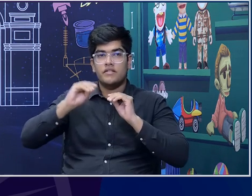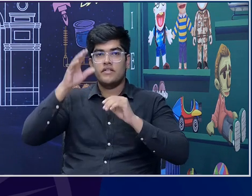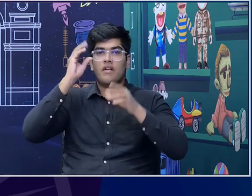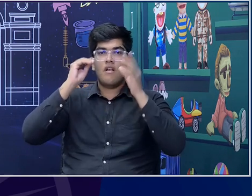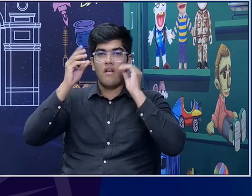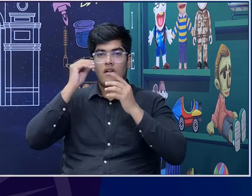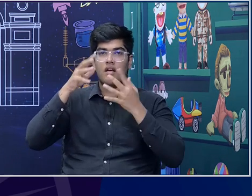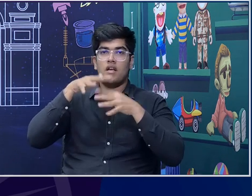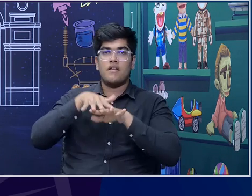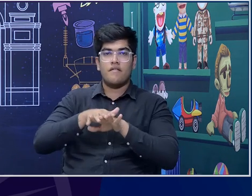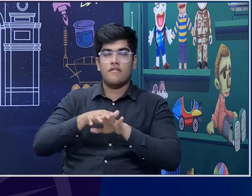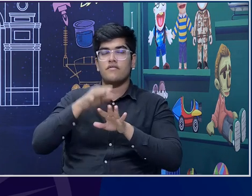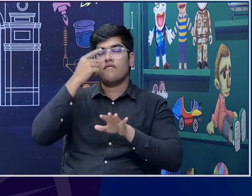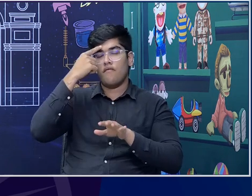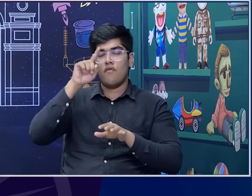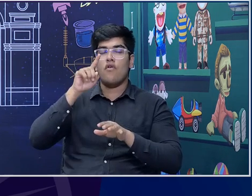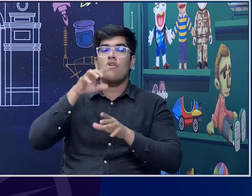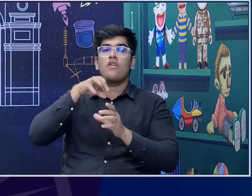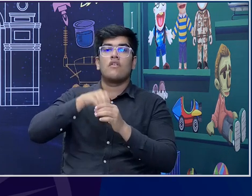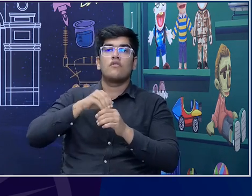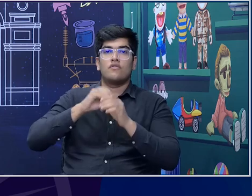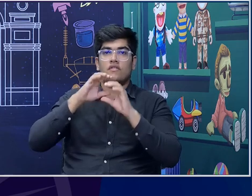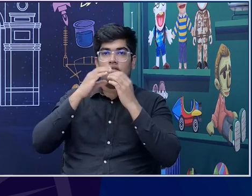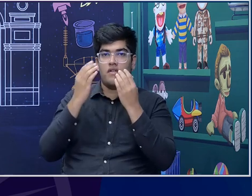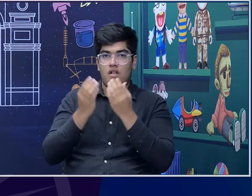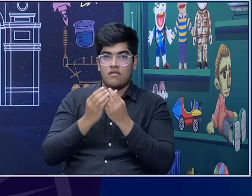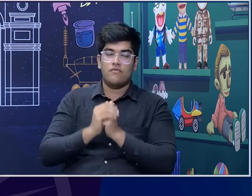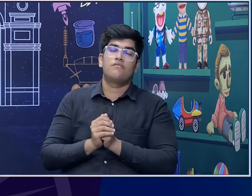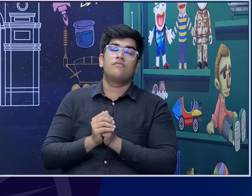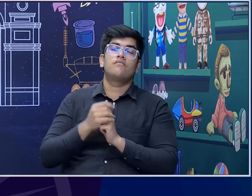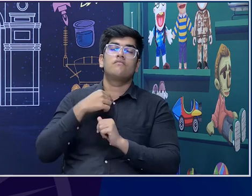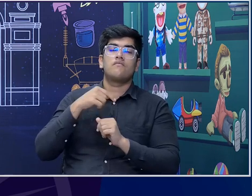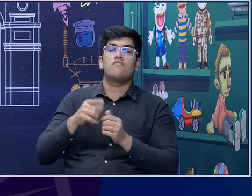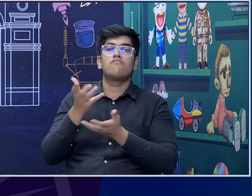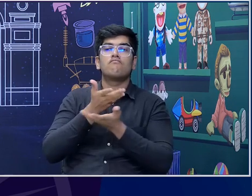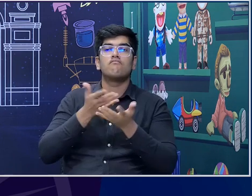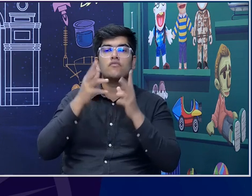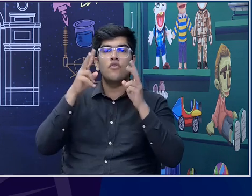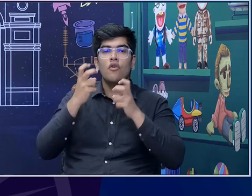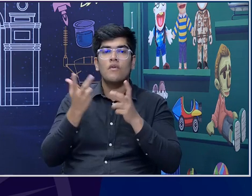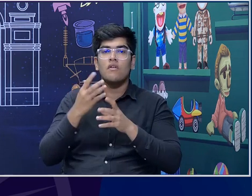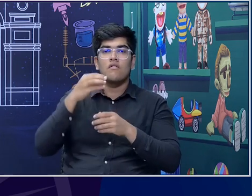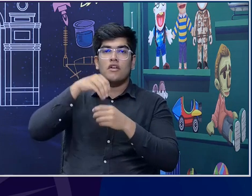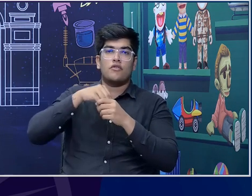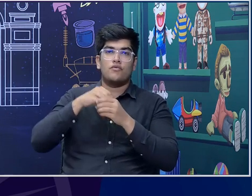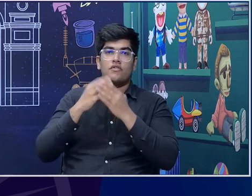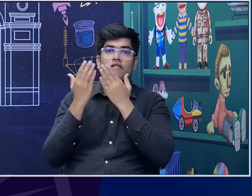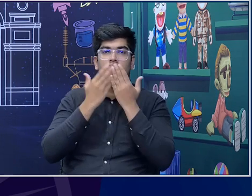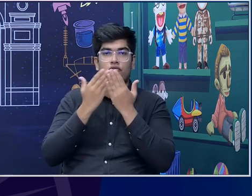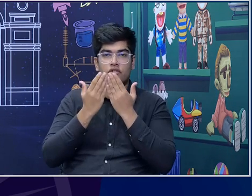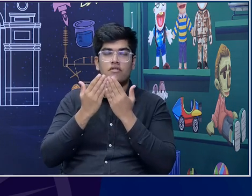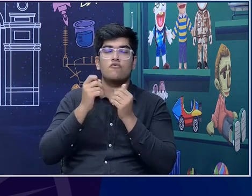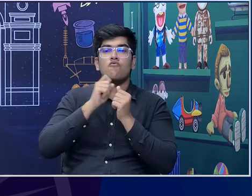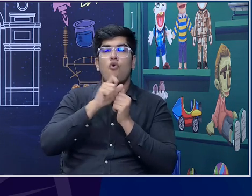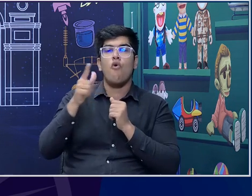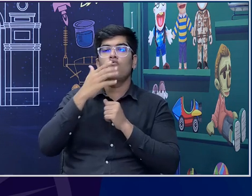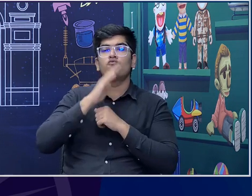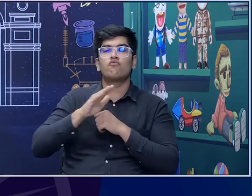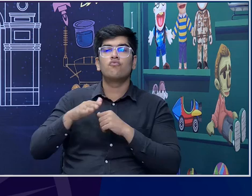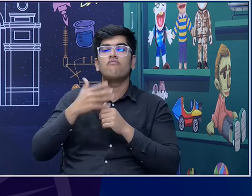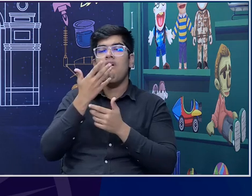Classrooms जिसमें हम बात करते हैं समावेशी शिक्षा की ताकि सभी बच्चे एक ही प्लैट्फोर्म के जरीए